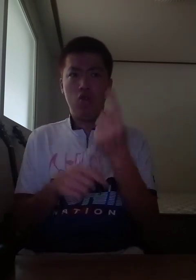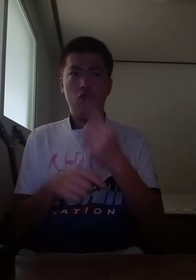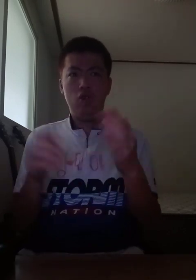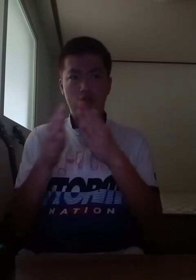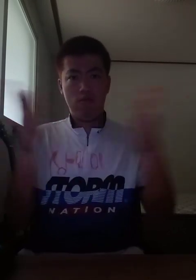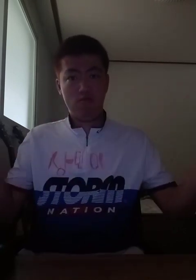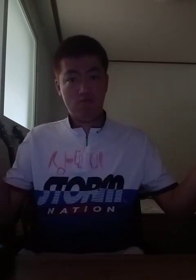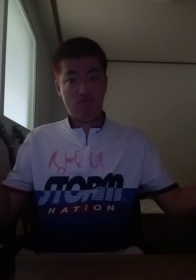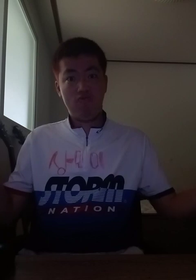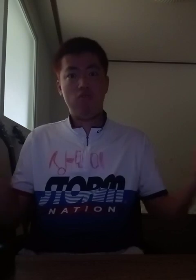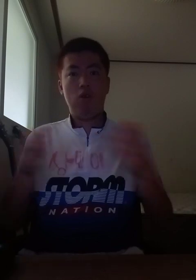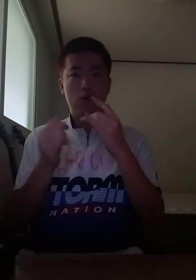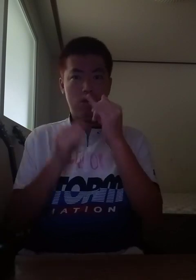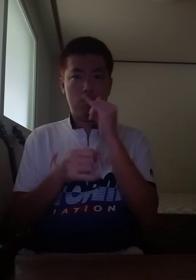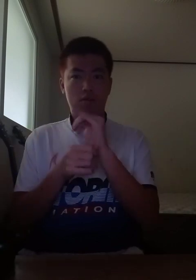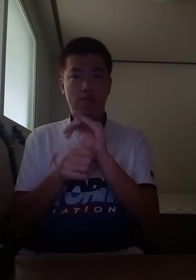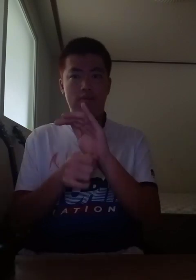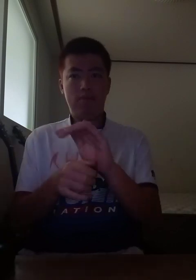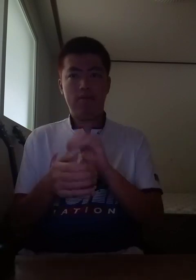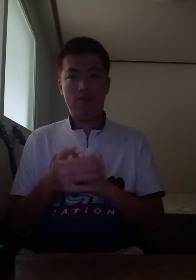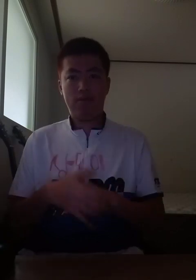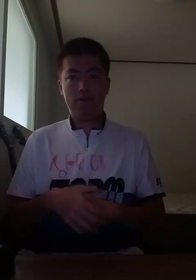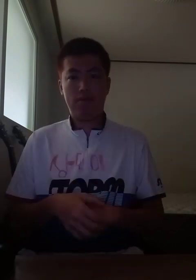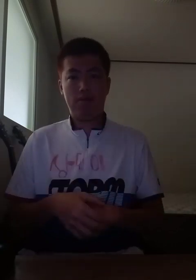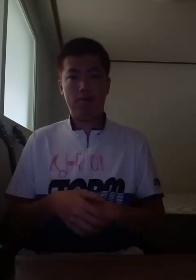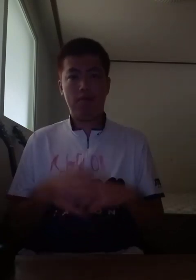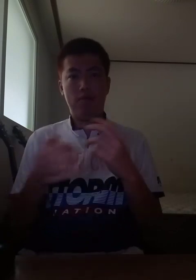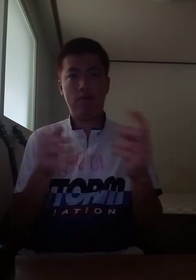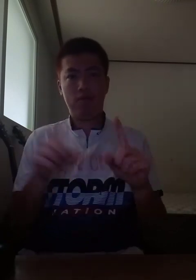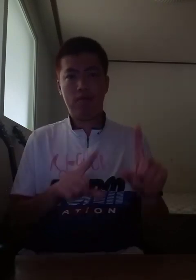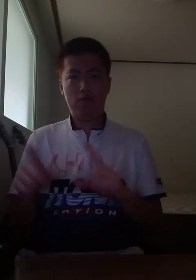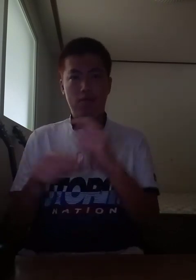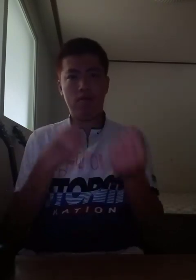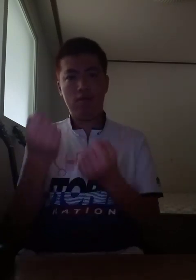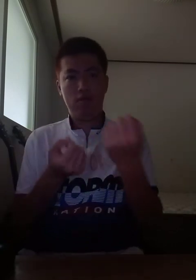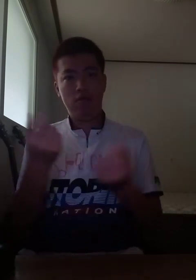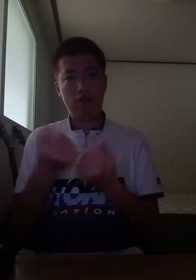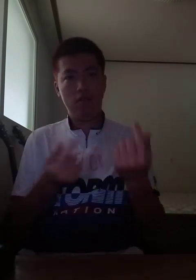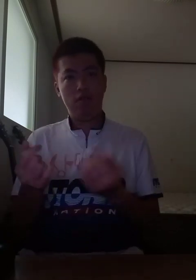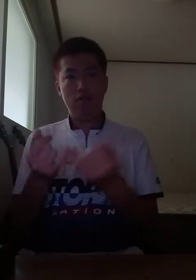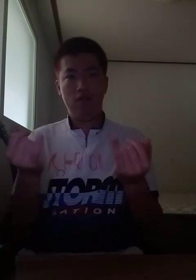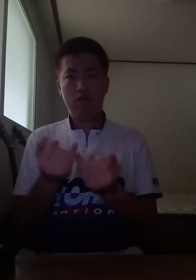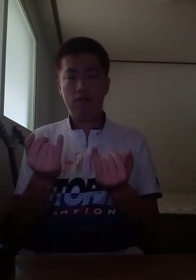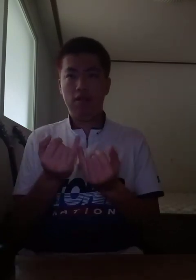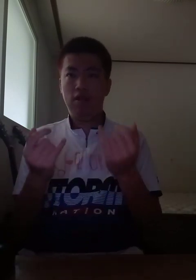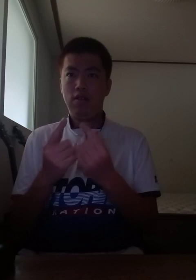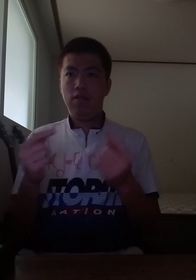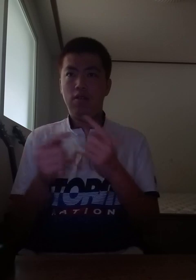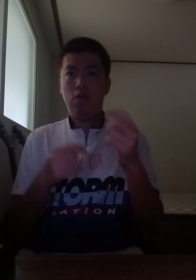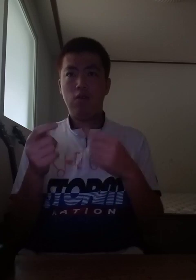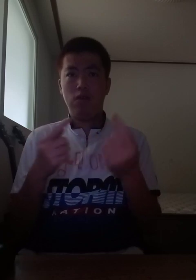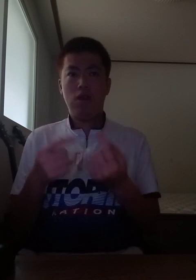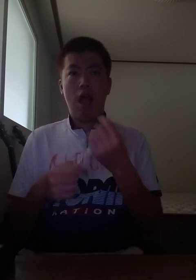완전히 분리해 설계하고 있습니다. 자전거를 생활 속 교통수단으로 정착시키겠다며 도입한 공공자전거 사업.